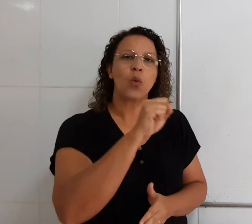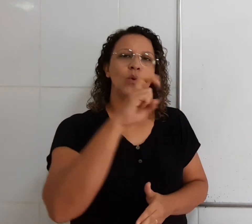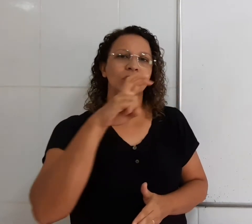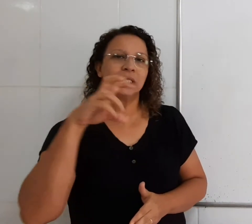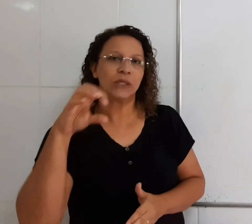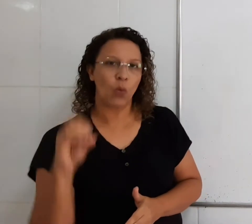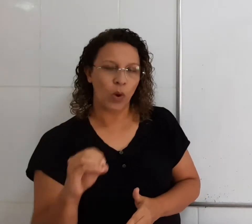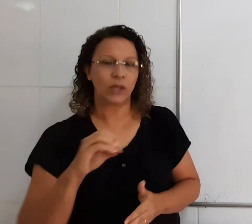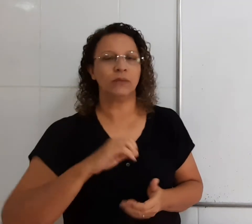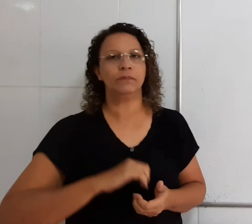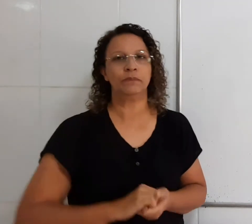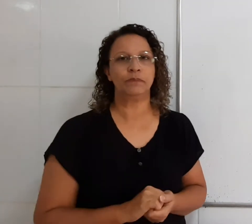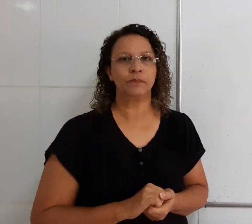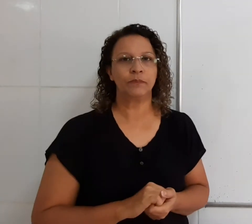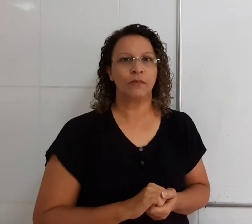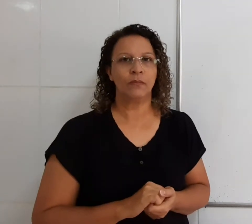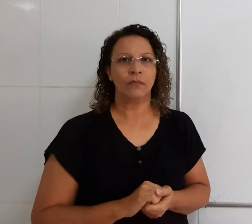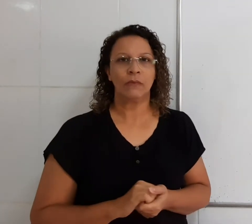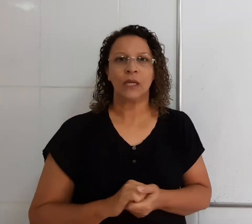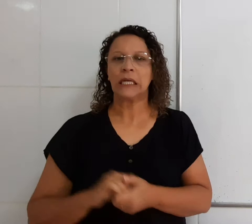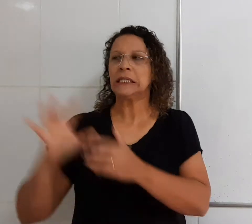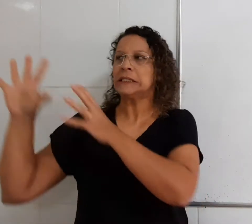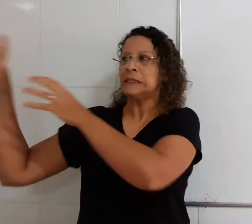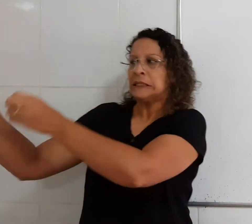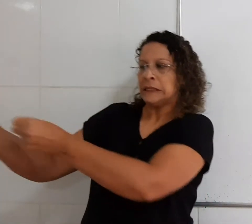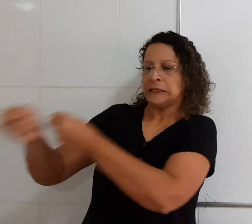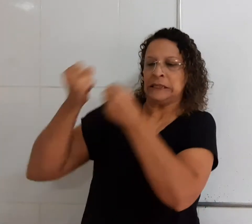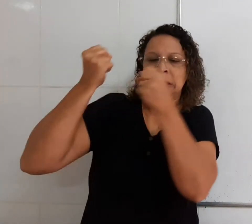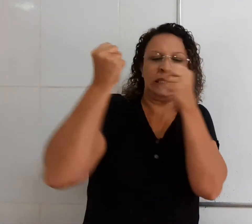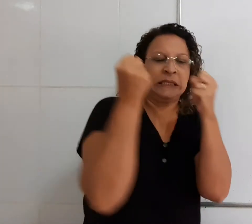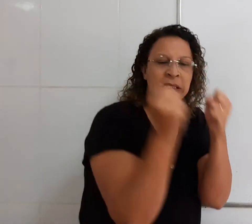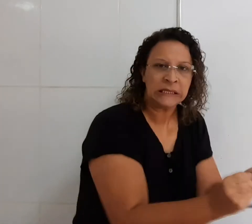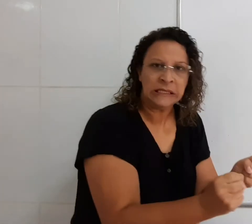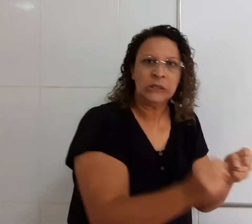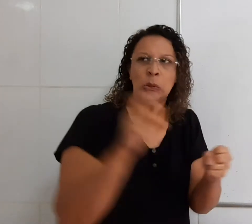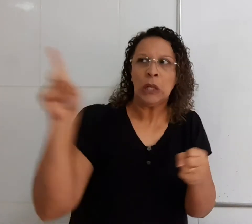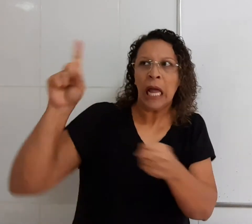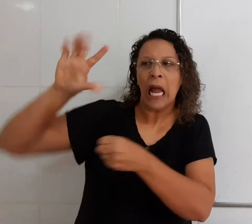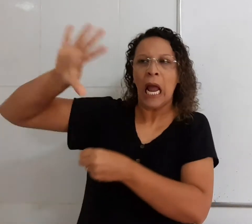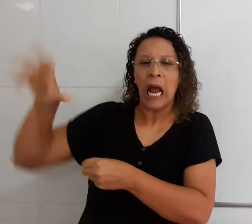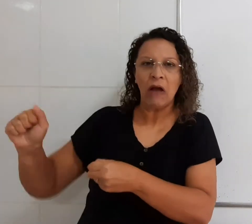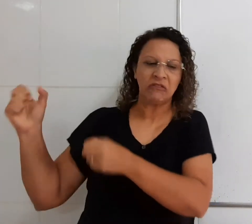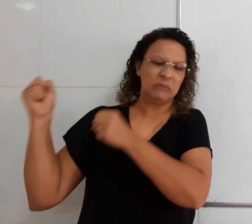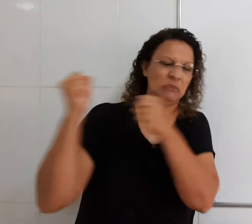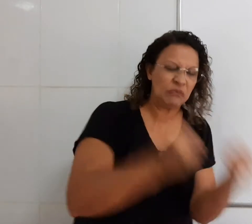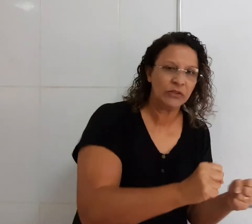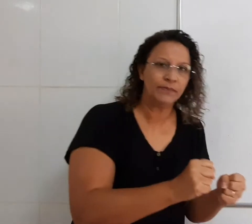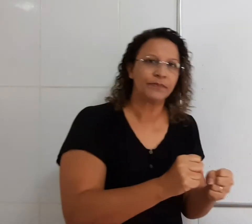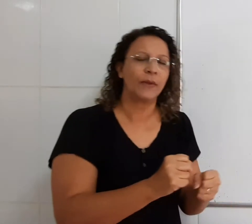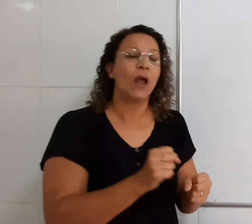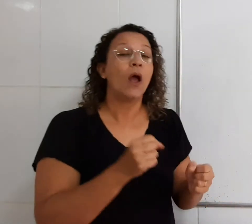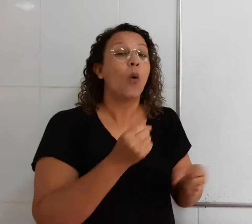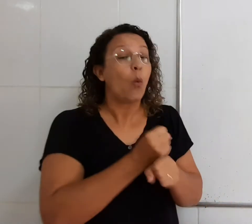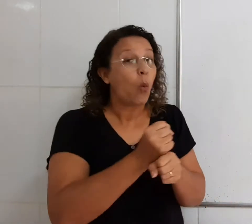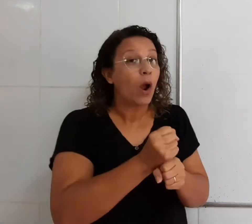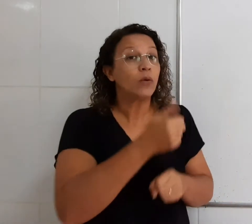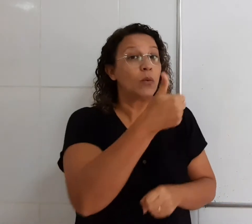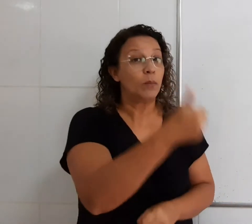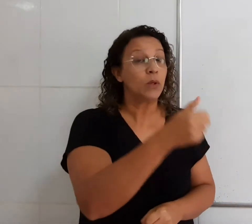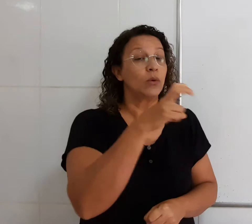1850, trazidos à força de seu continente. Em 1535,